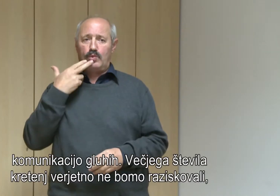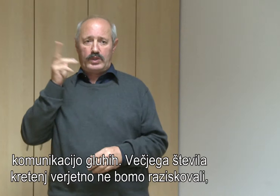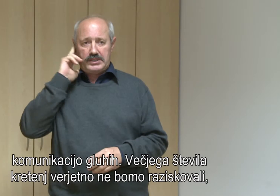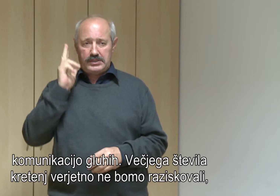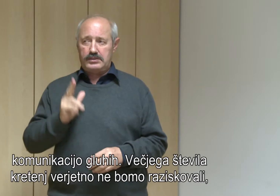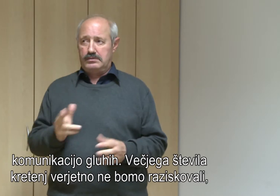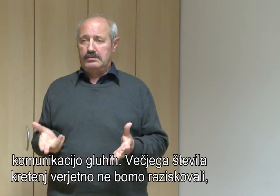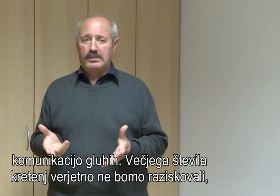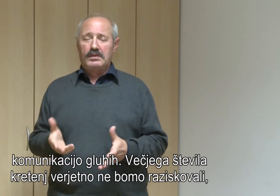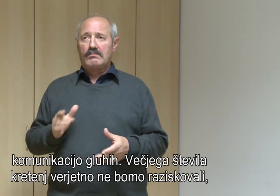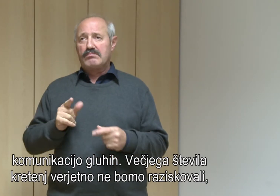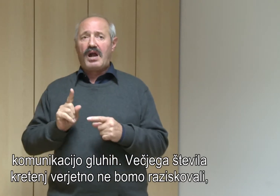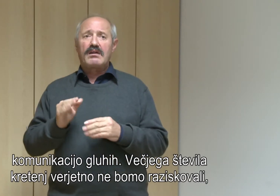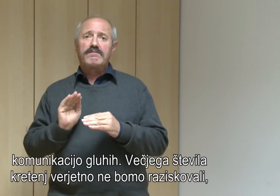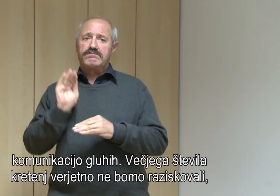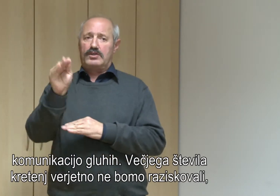zapomnili,